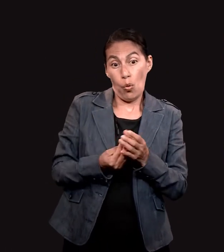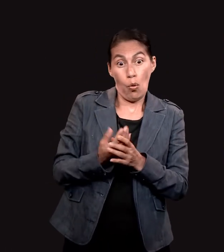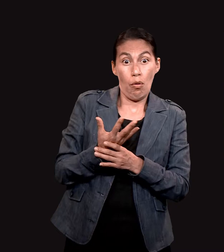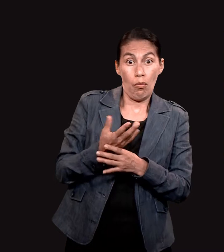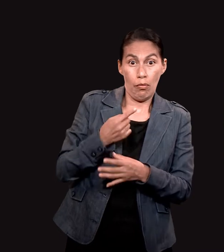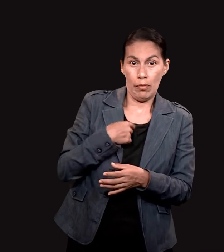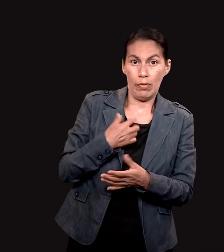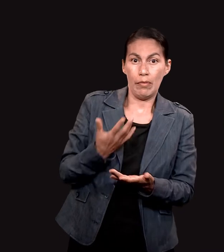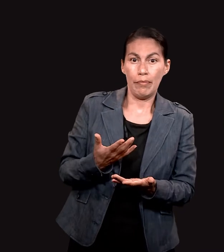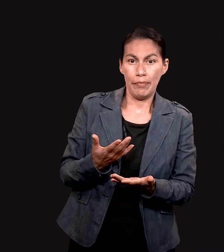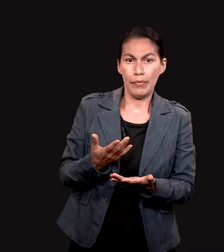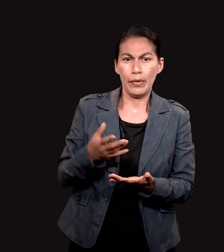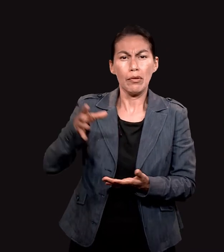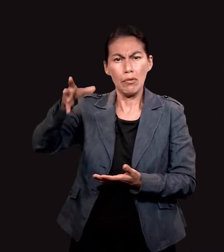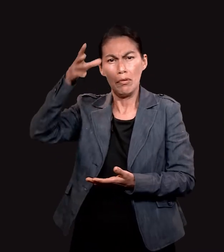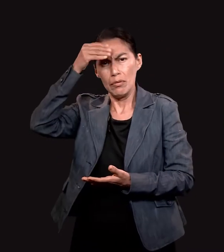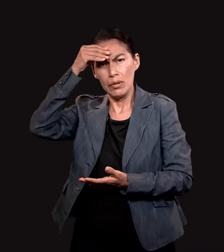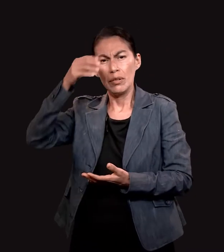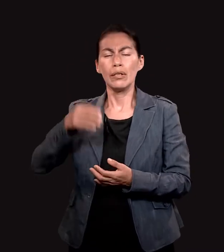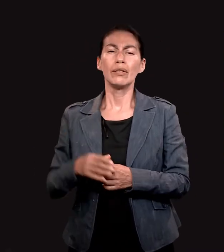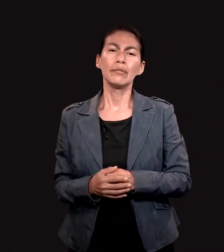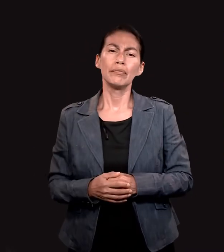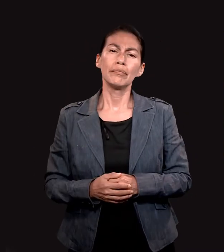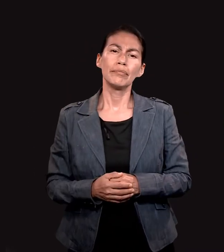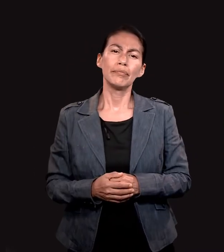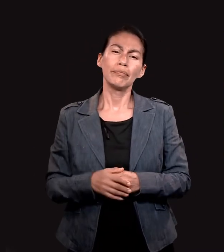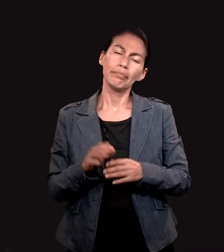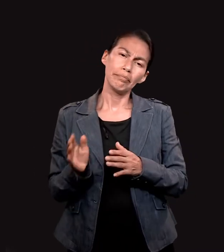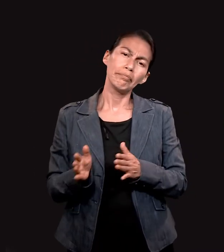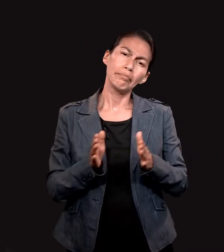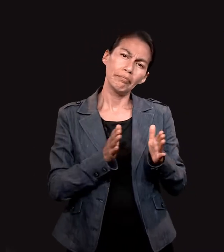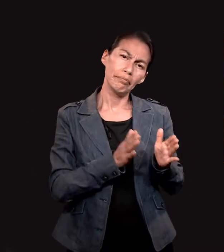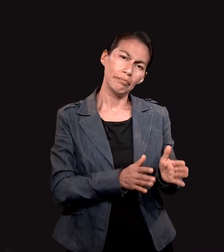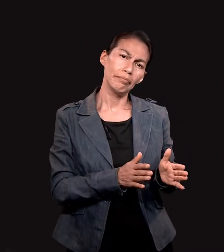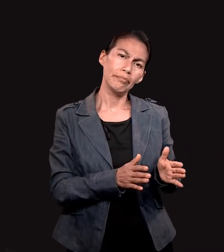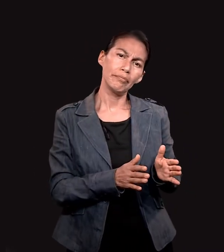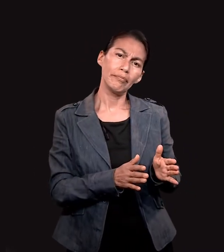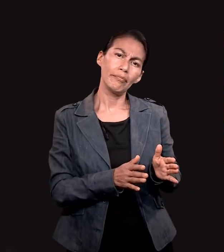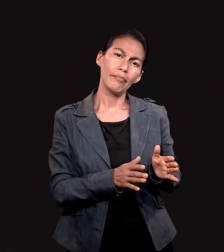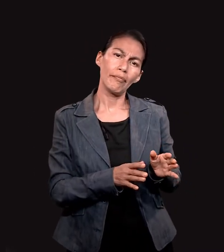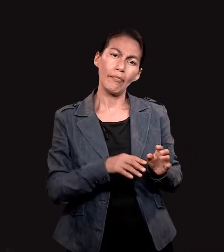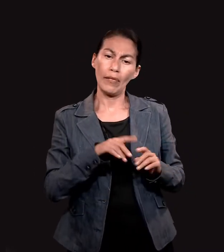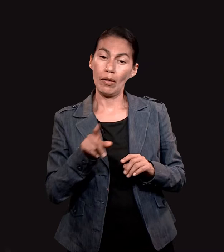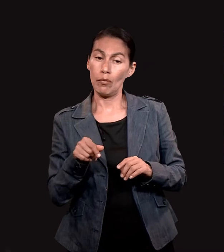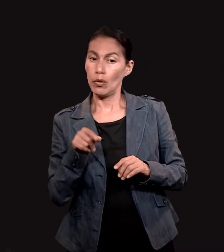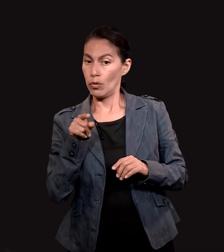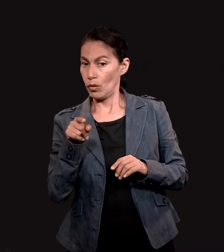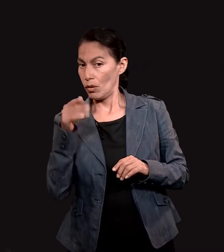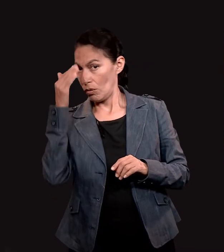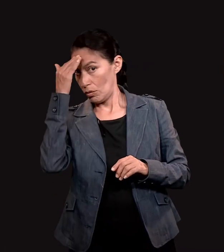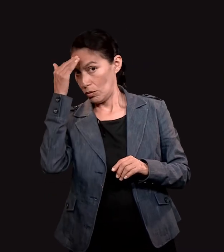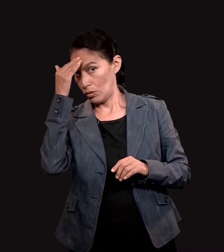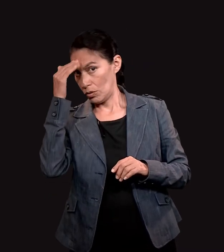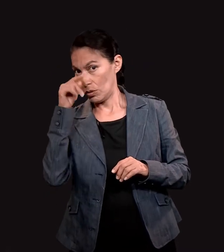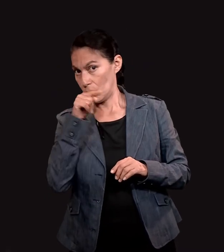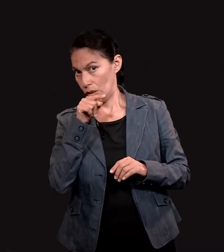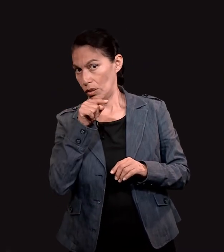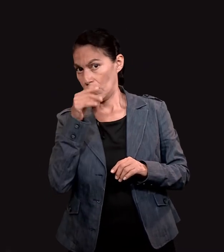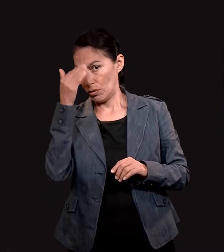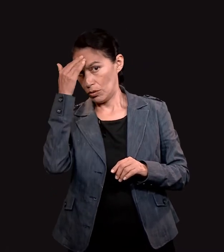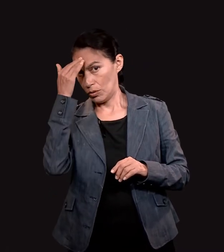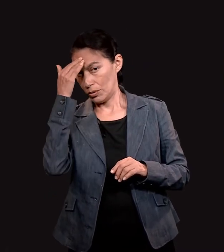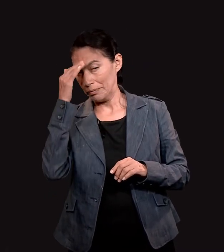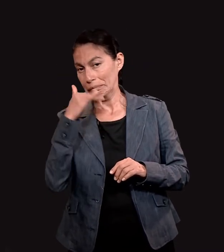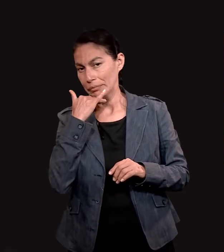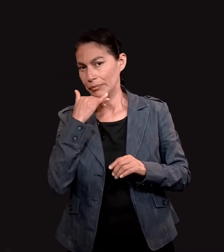porque pues para mí eso era algo nuevo, ¿no? Entonces, después a la etapa después de que yo lo conocí,